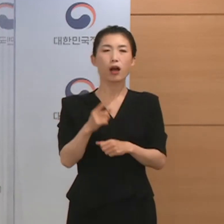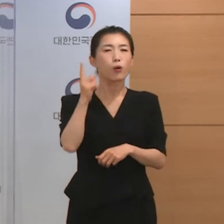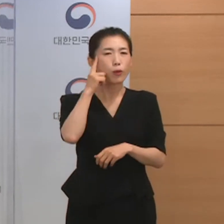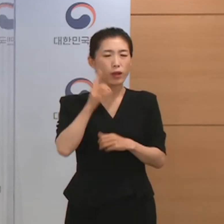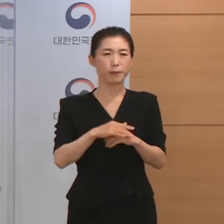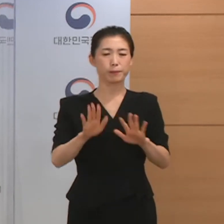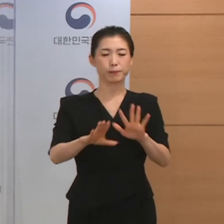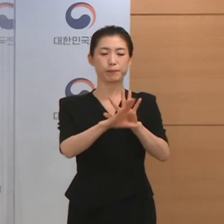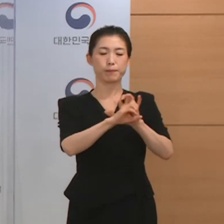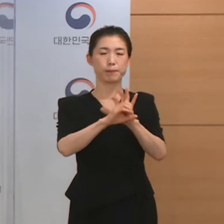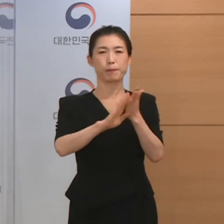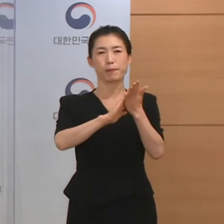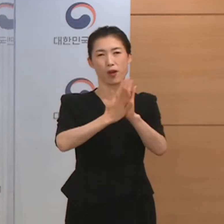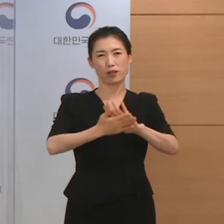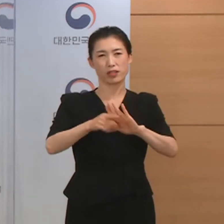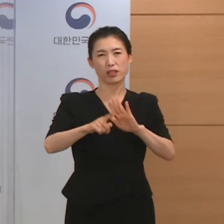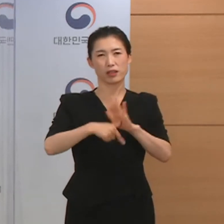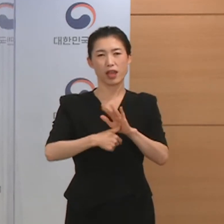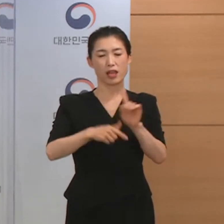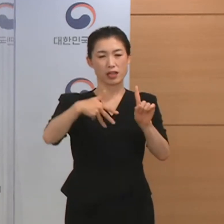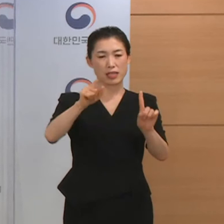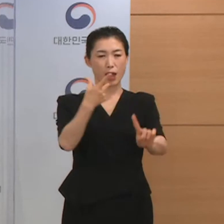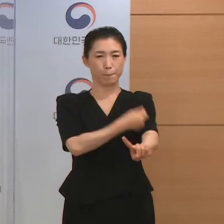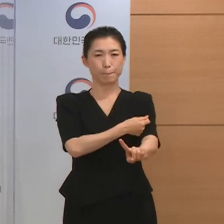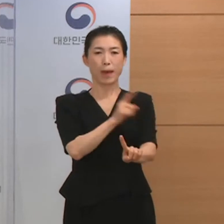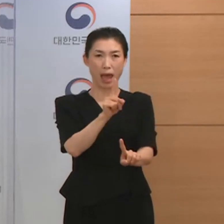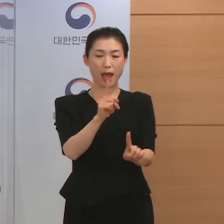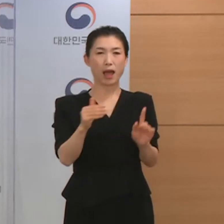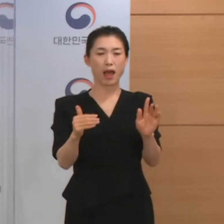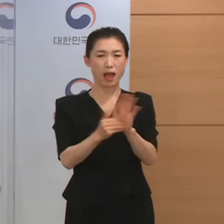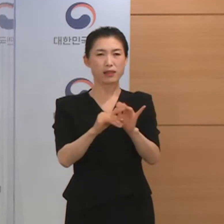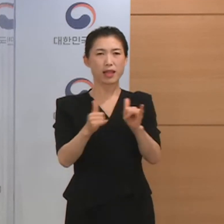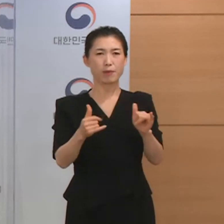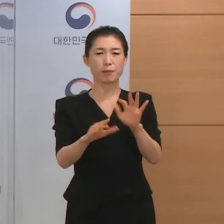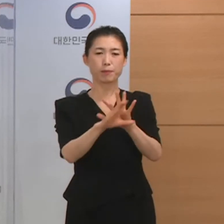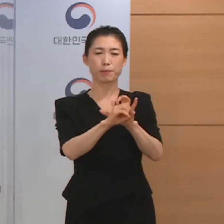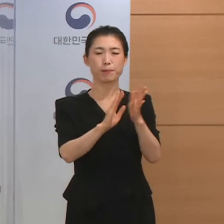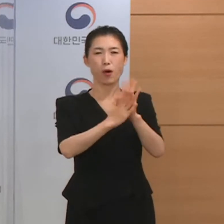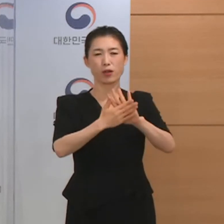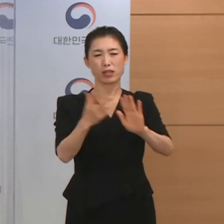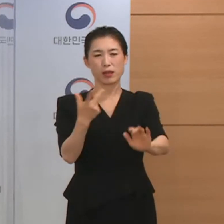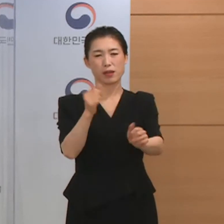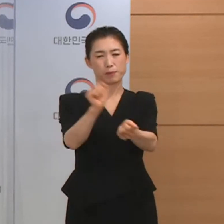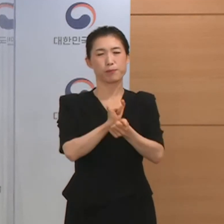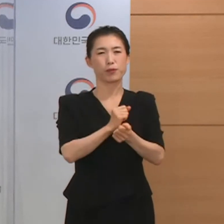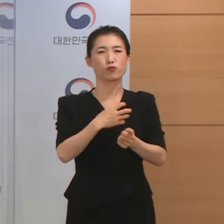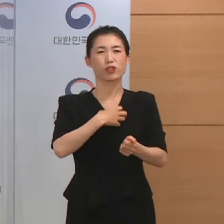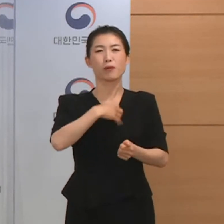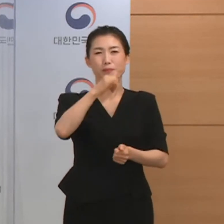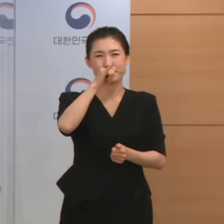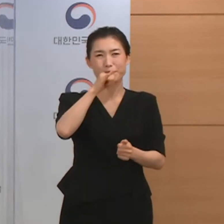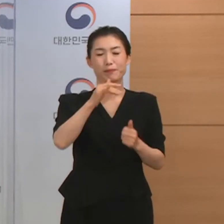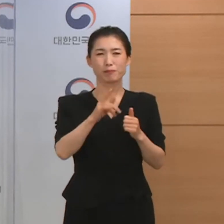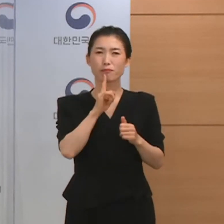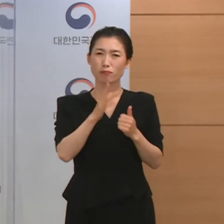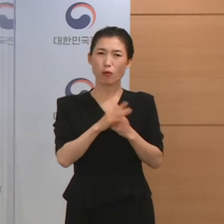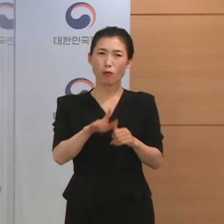1차 접종의 예방 효과가 더욱 떨어지는데 그럼에도 이런 결정을 내린 이유가 무엇인지